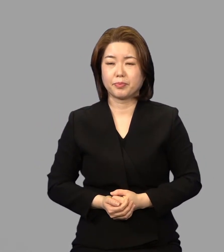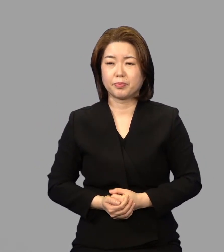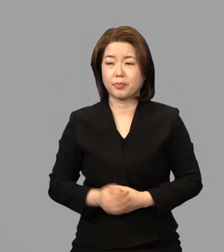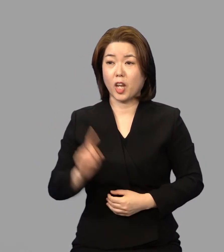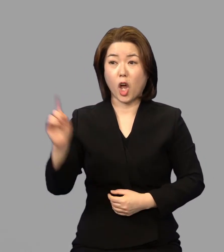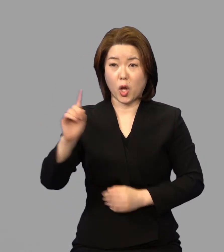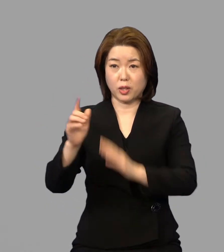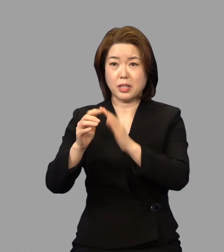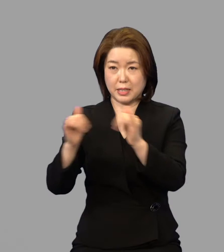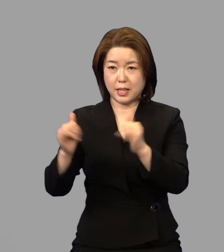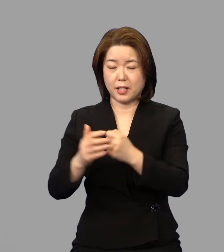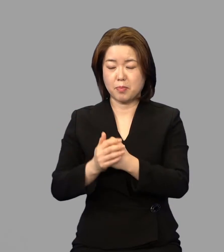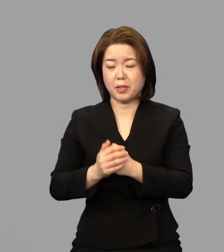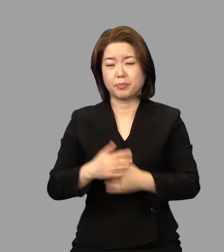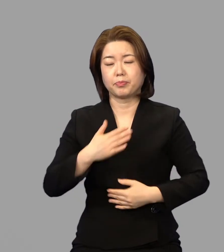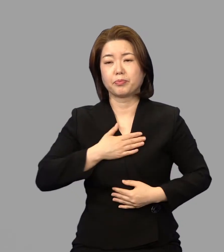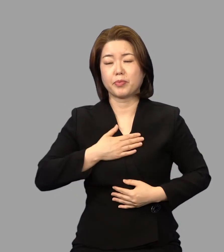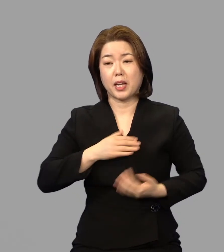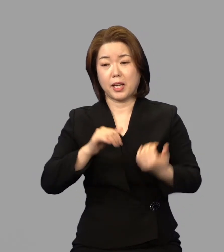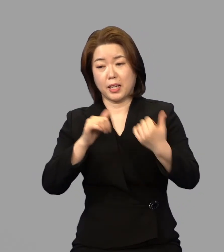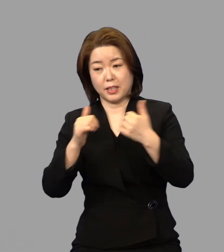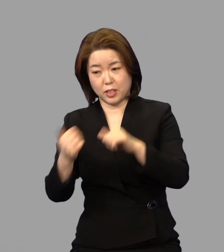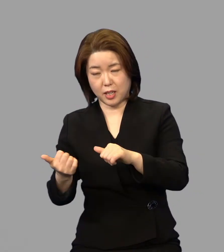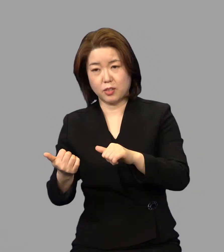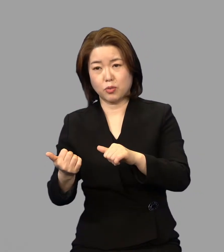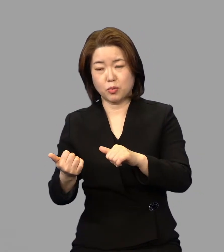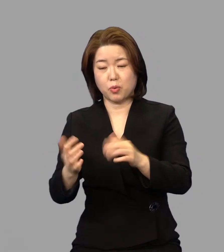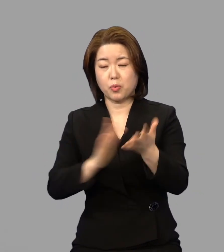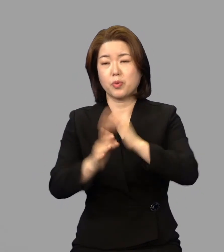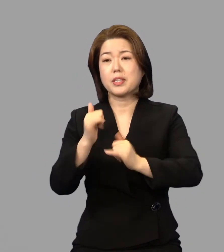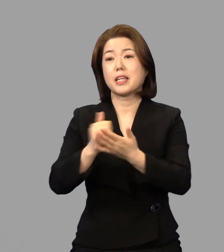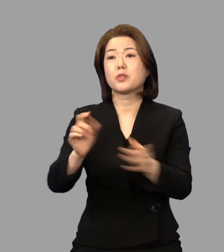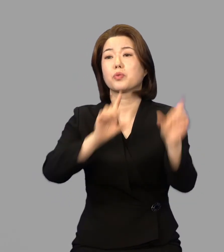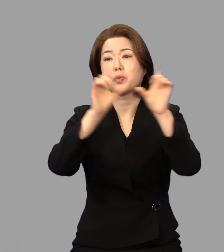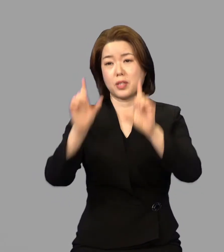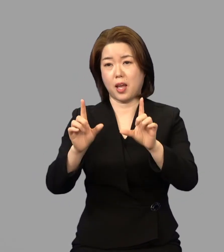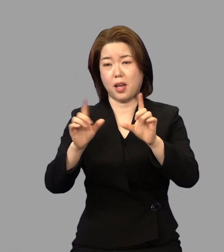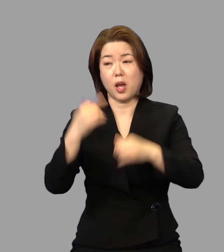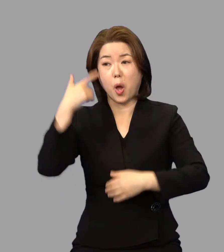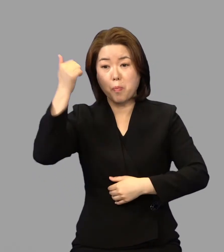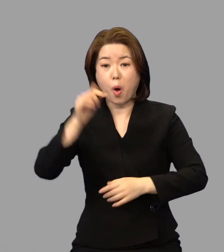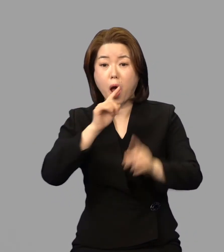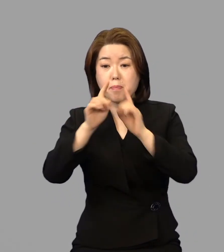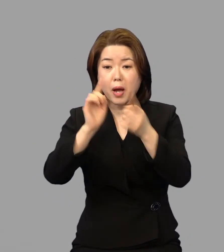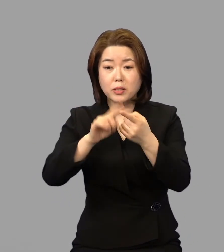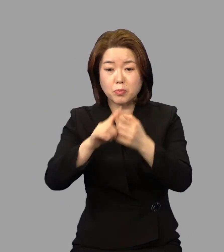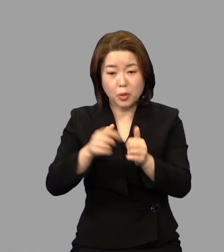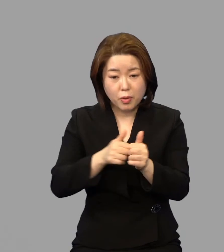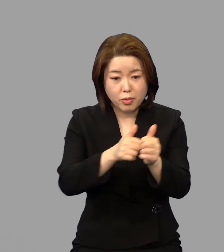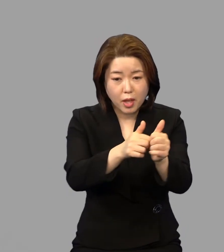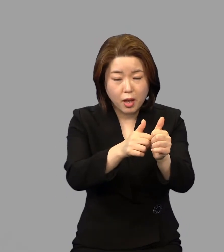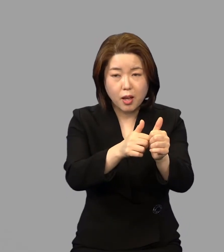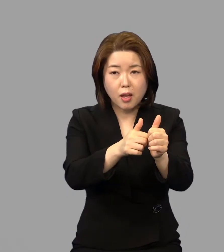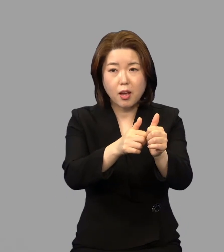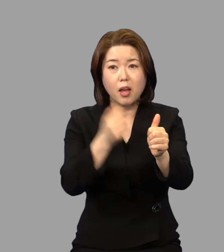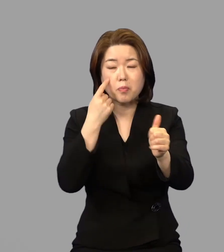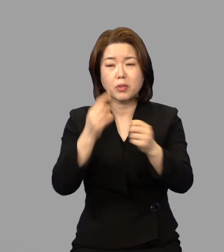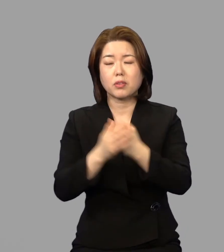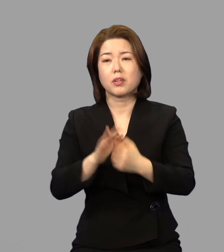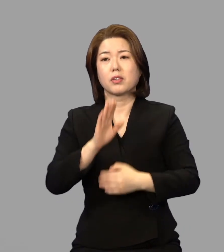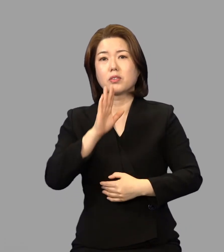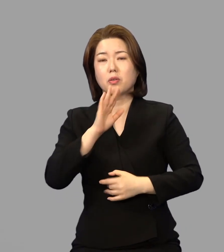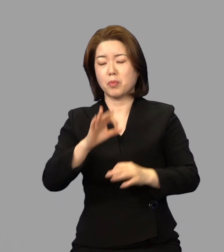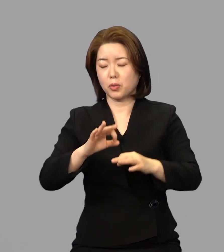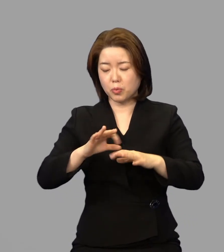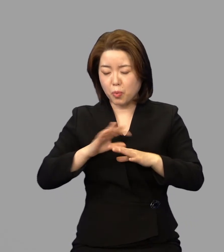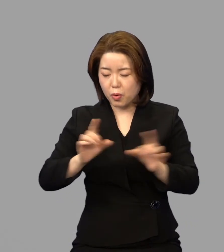어느 분이 저에게 나는 죽고 예수로 살라 목사님 말씀대로 했더니 정말 놀라운 삶을